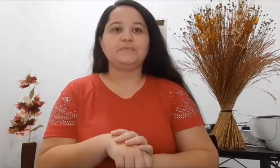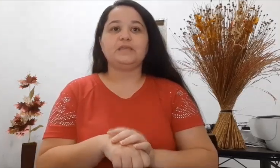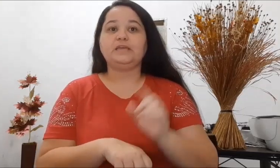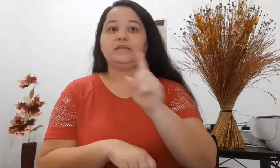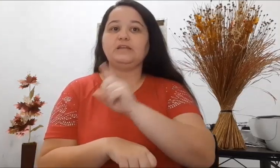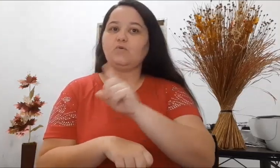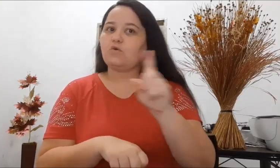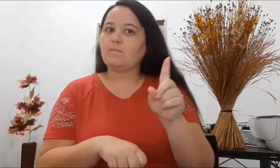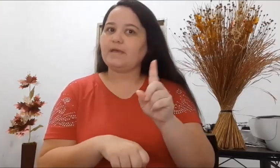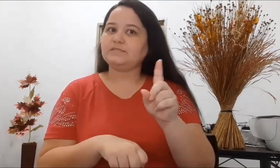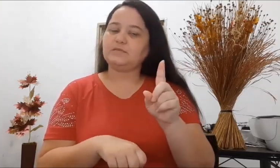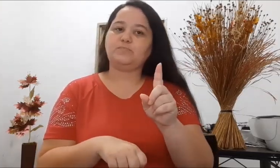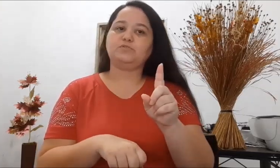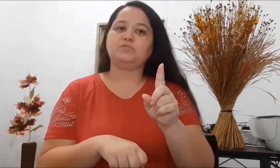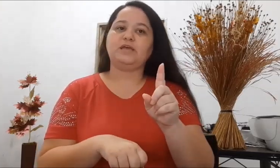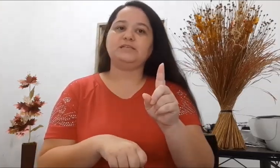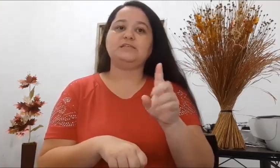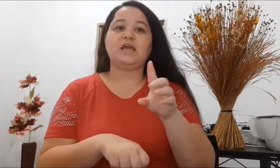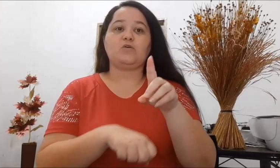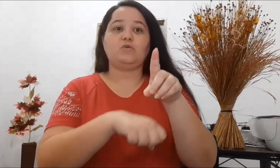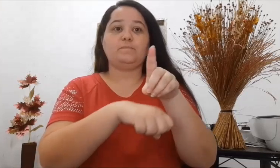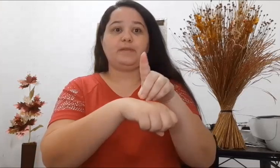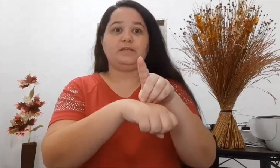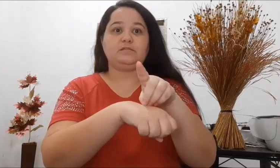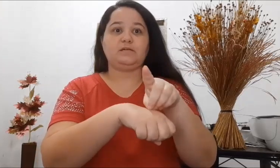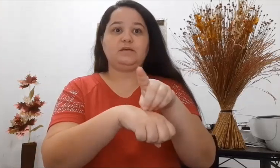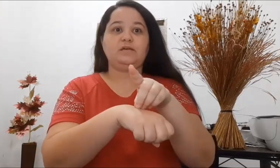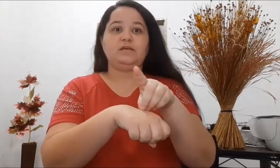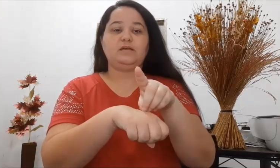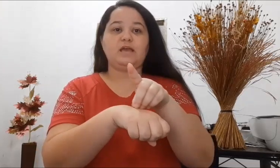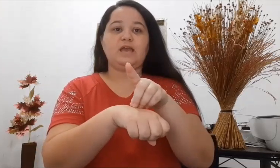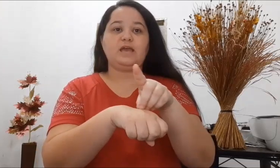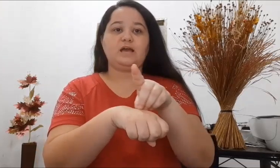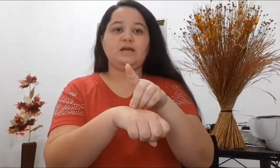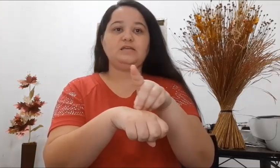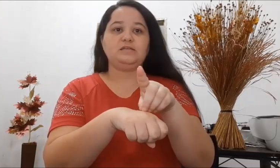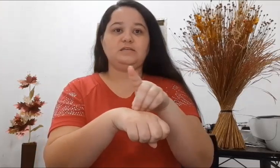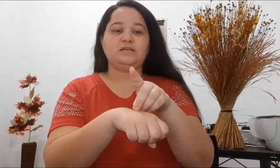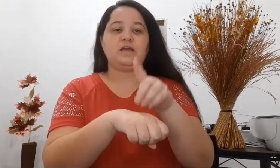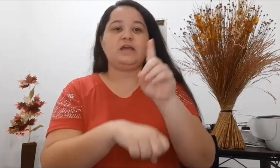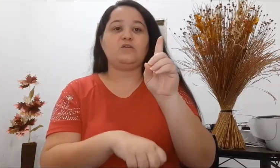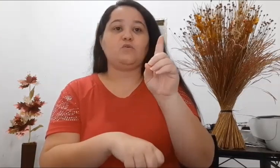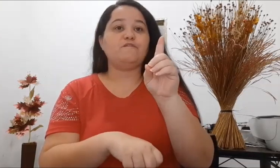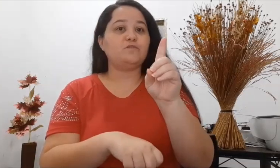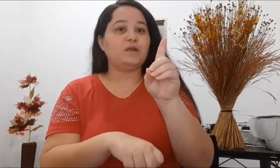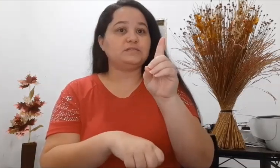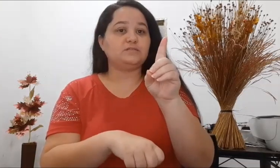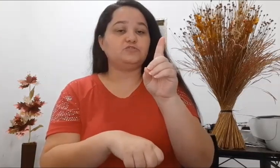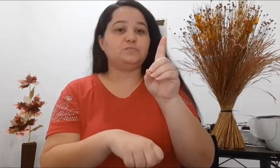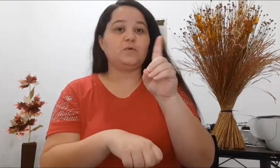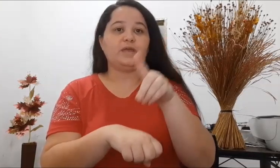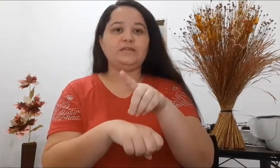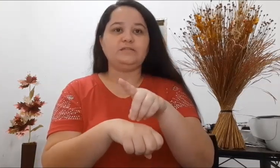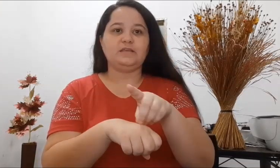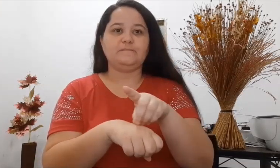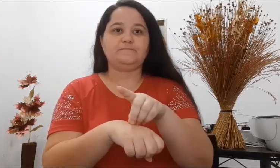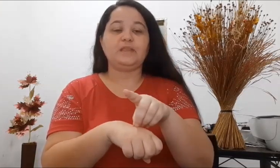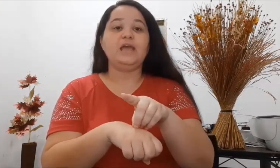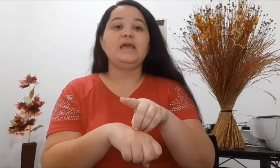e que não começa em português é a cor preta, que é aqui, é em configuração de mão em D. E